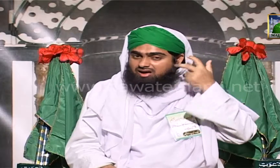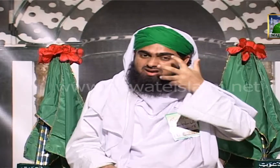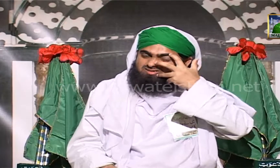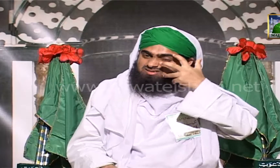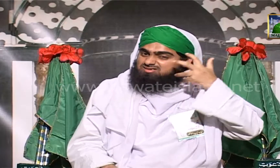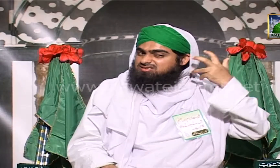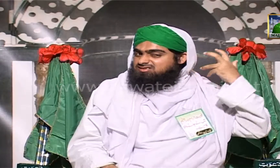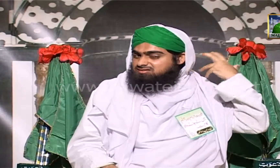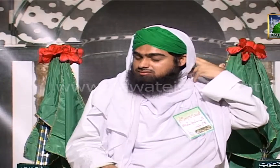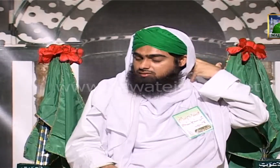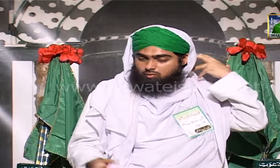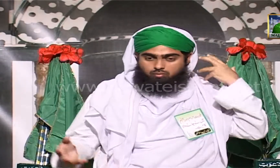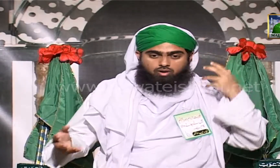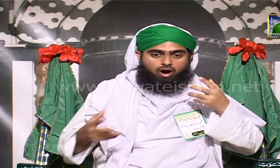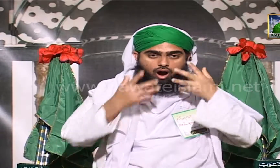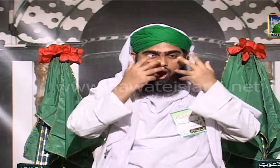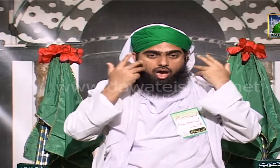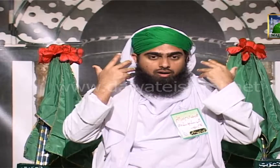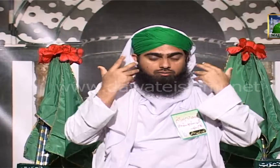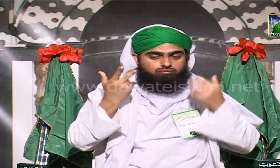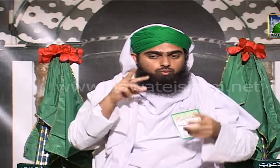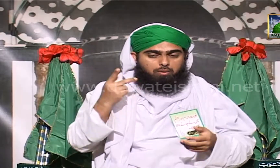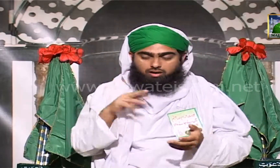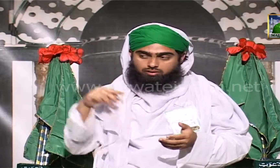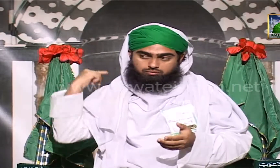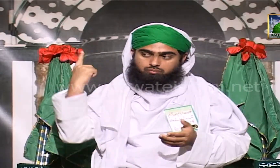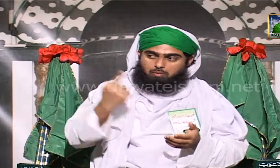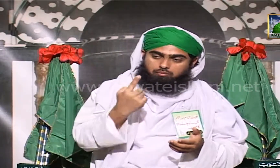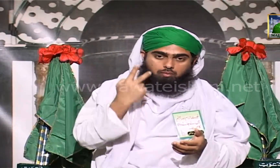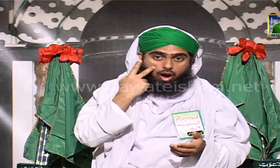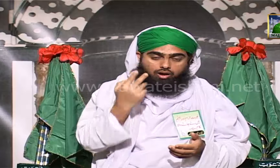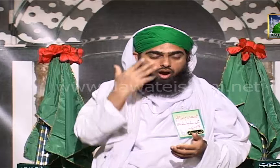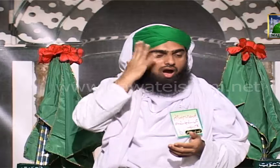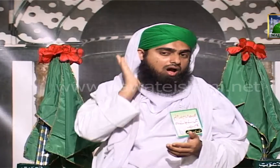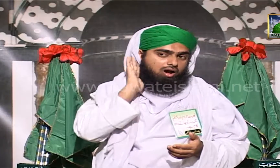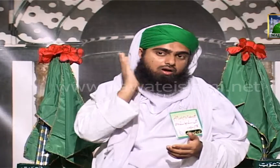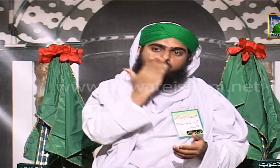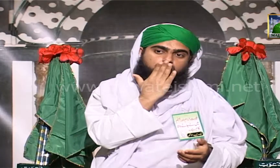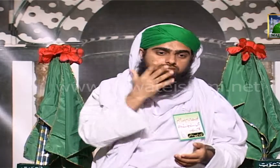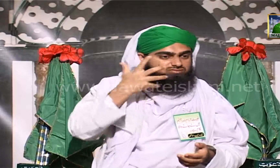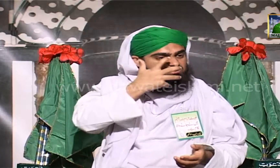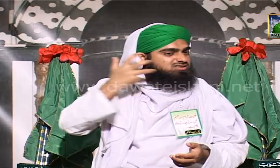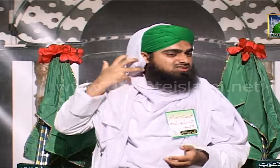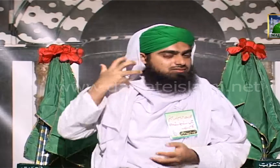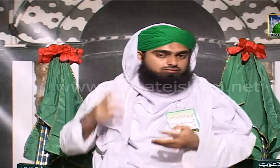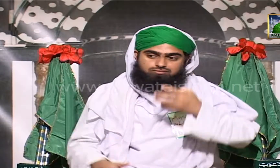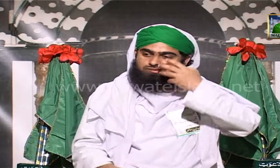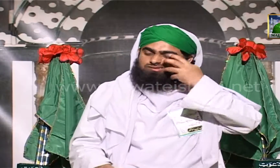تو وہ زخم درست ہو چکے تھے, پھر اس نے پھاڑنا شروع کیا. تو یہ چیر پھاڑ جاری تھی. آپ کے استفسار پر عرض